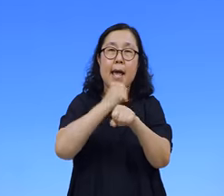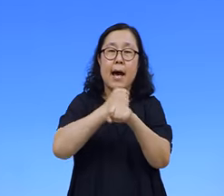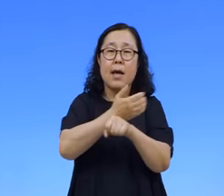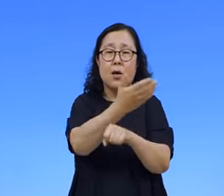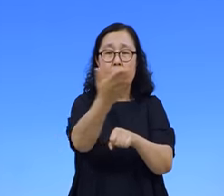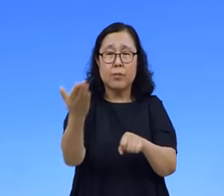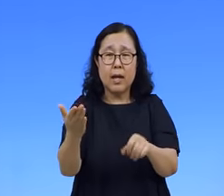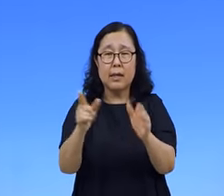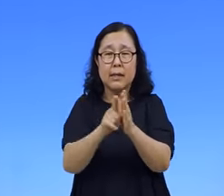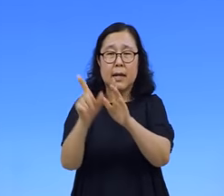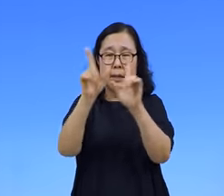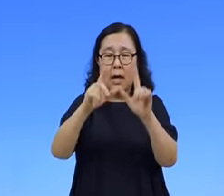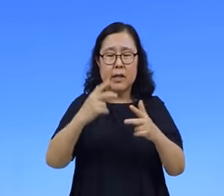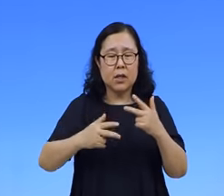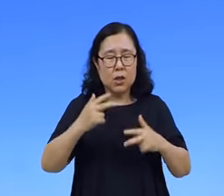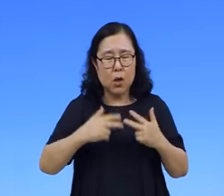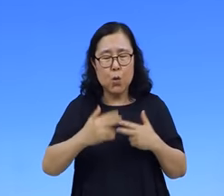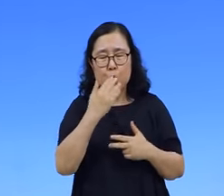즐겁지 않겠습니까?